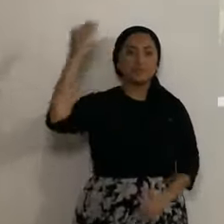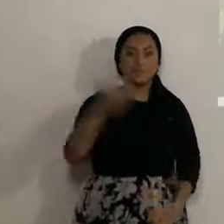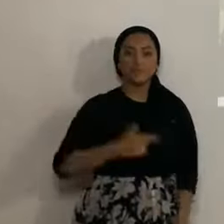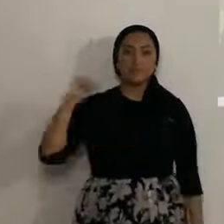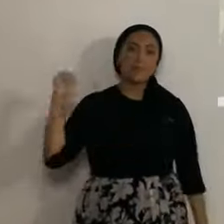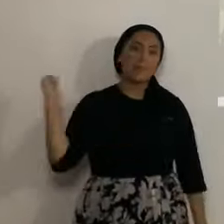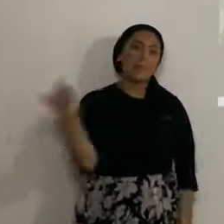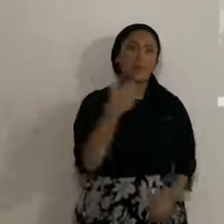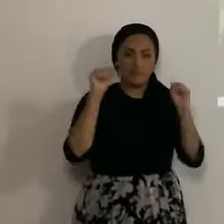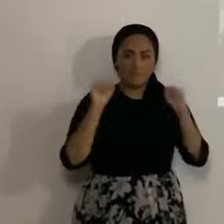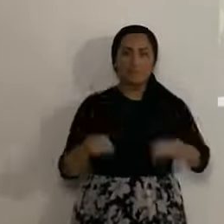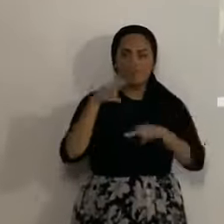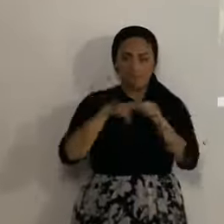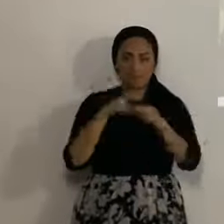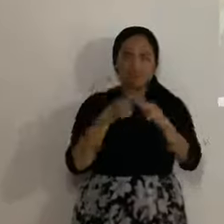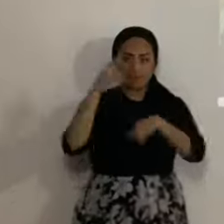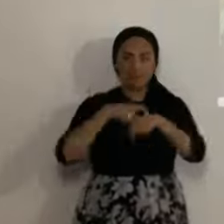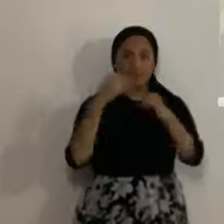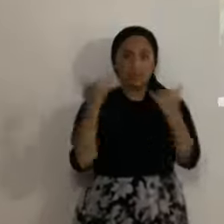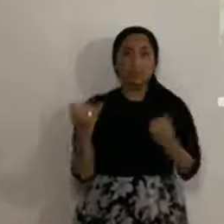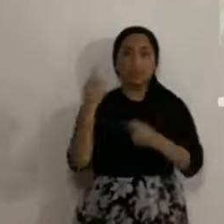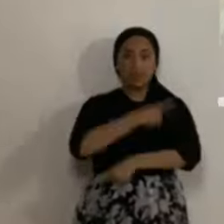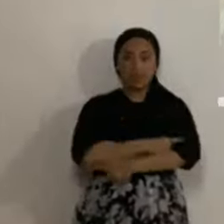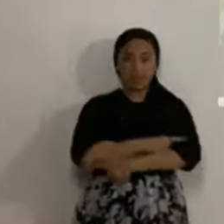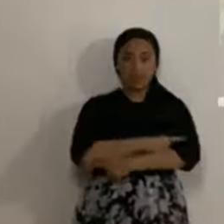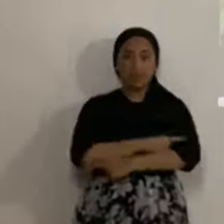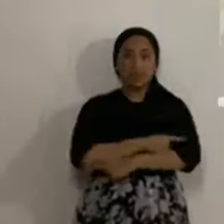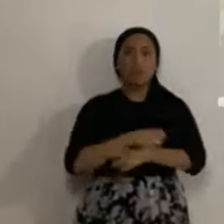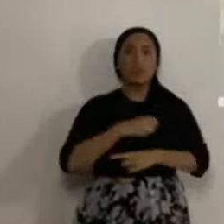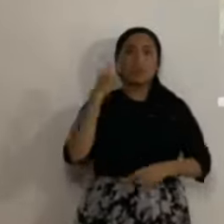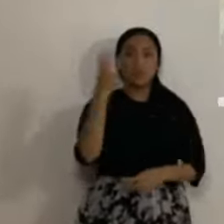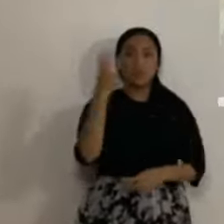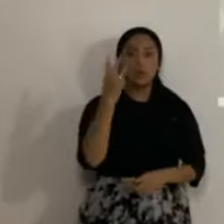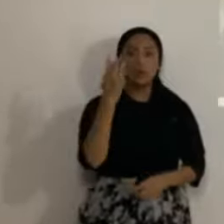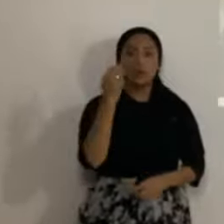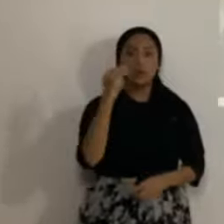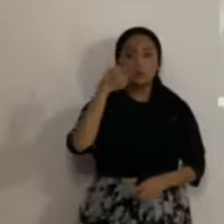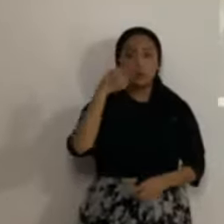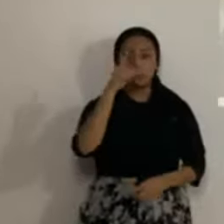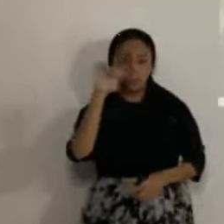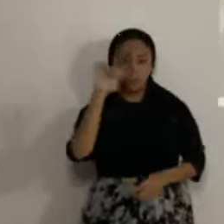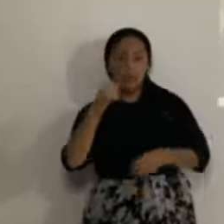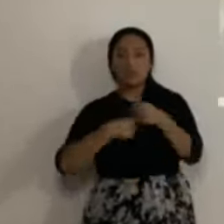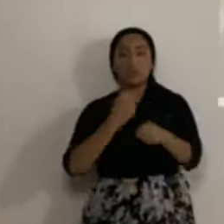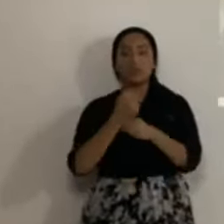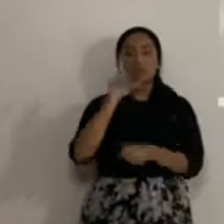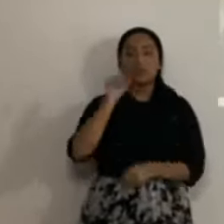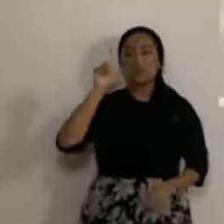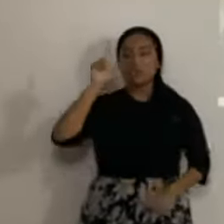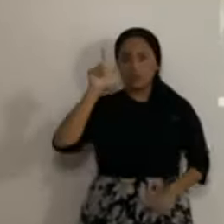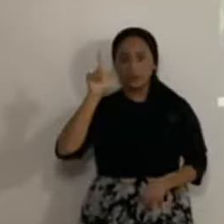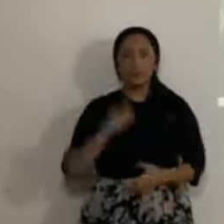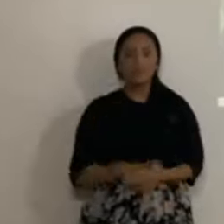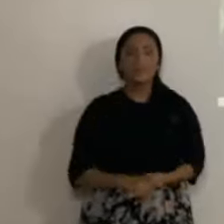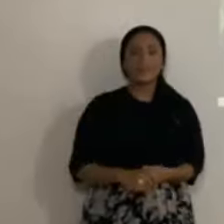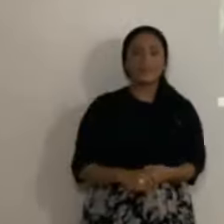todos, pueden tomar asiento. Hoy es día miércoles 14 de julio del año 2021, Gregoriano.